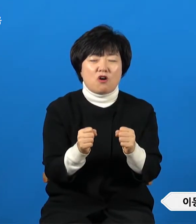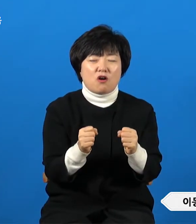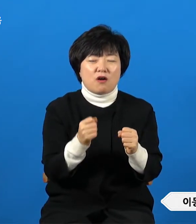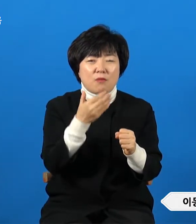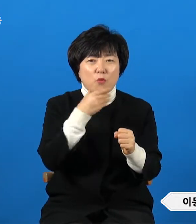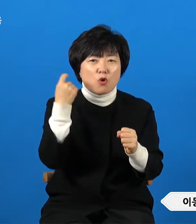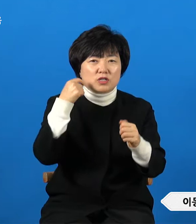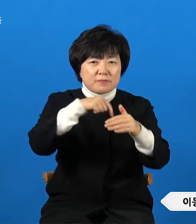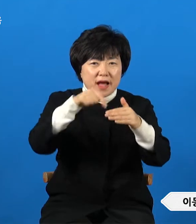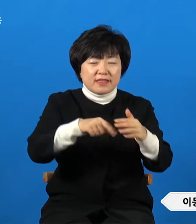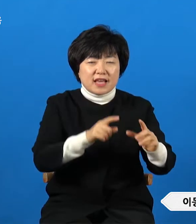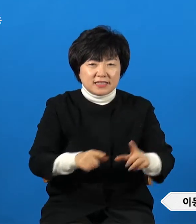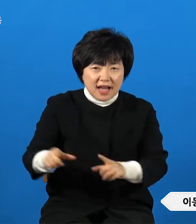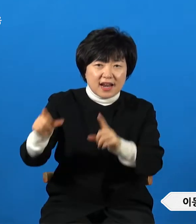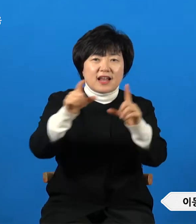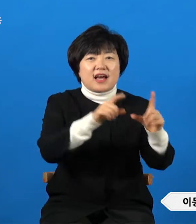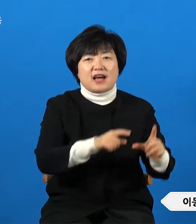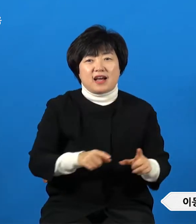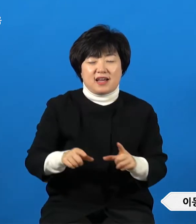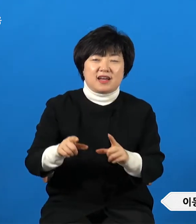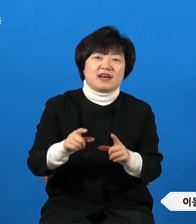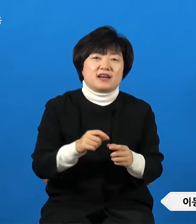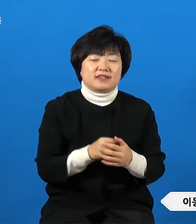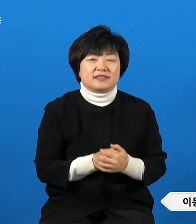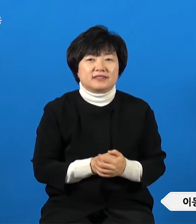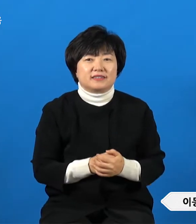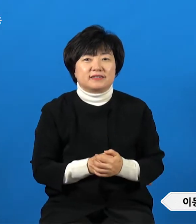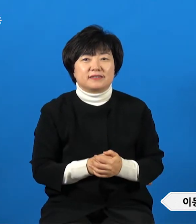한다고, 복음 안에 머물러 살아야 한다는 것입니다.